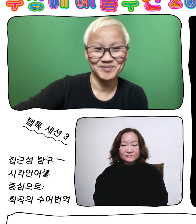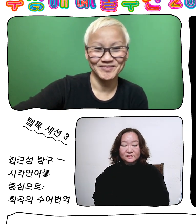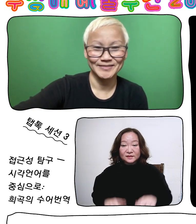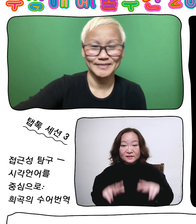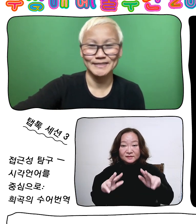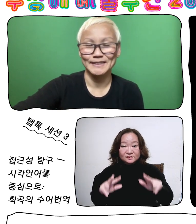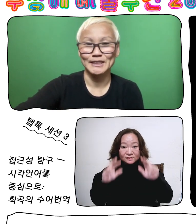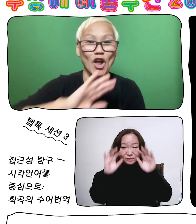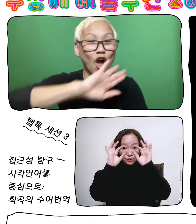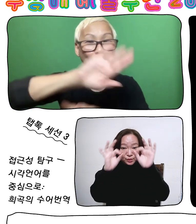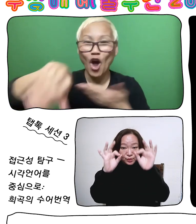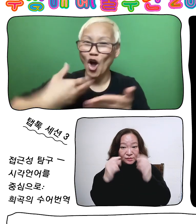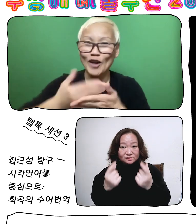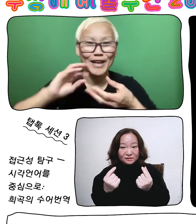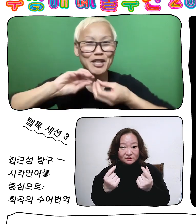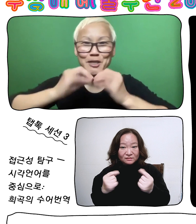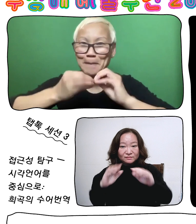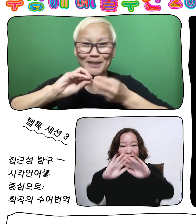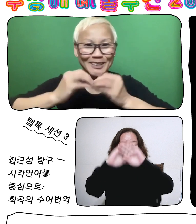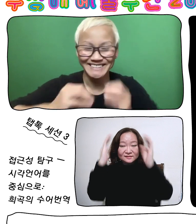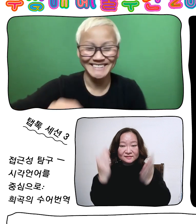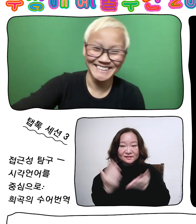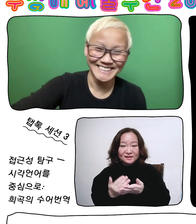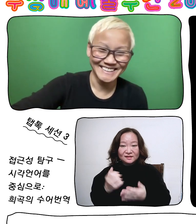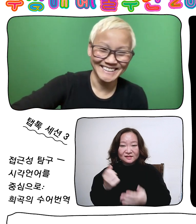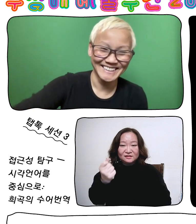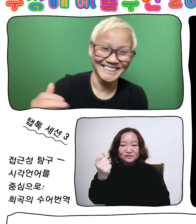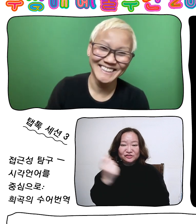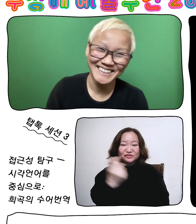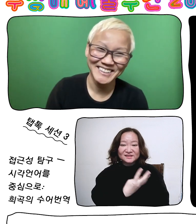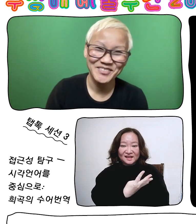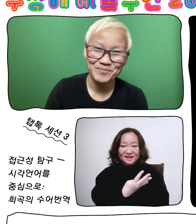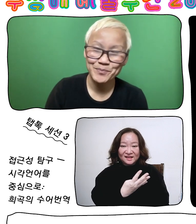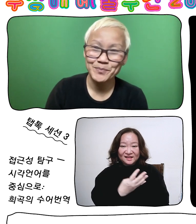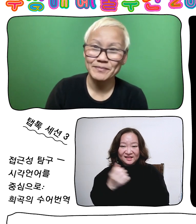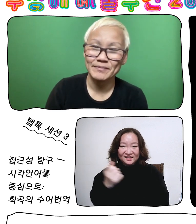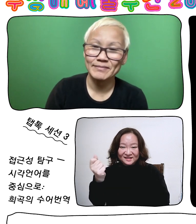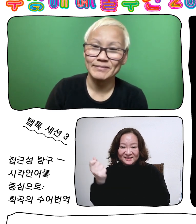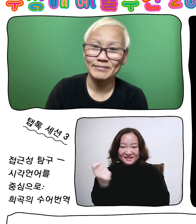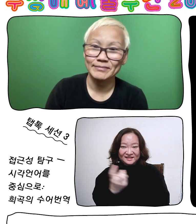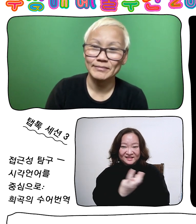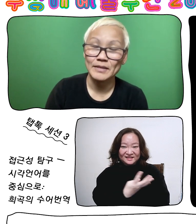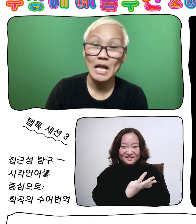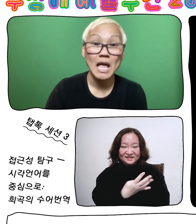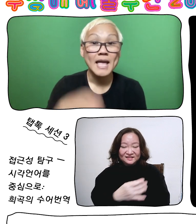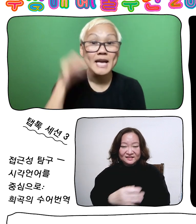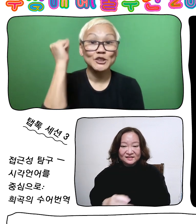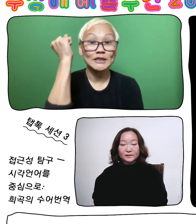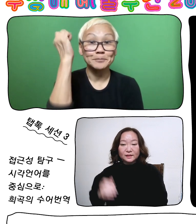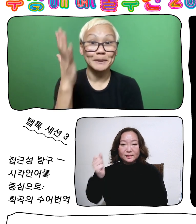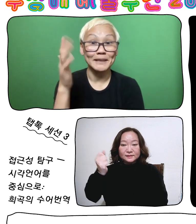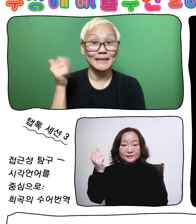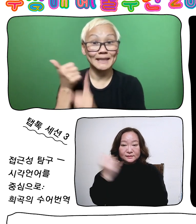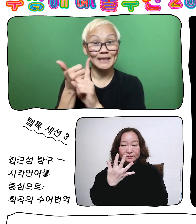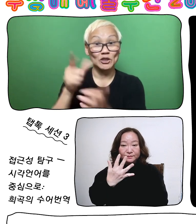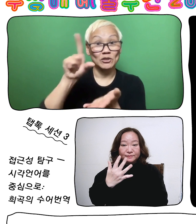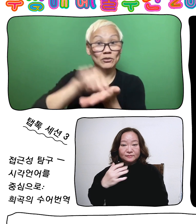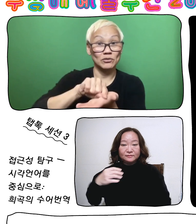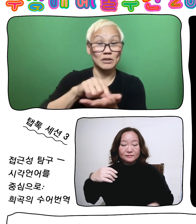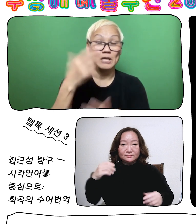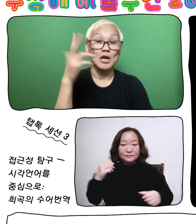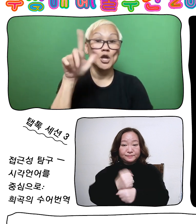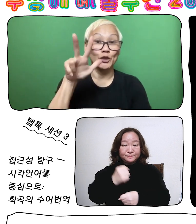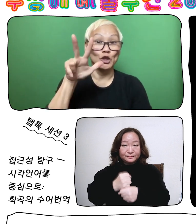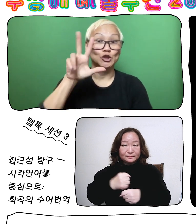표에는 숫자만 나와 있지만 셰익스피어의 소네트는 총 154편입니다. 현재 우리가 볼